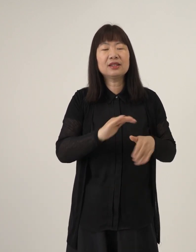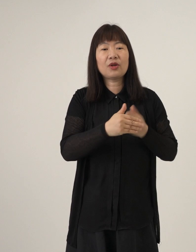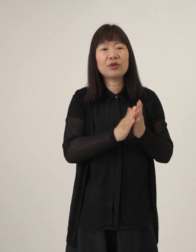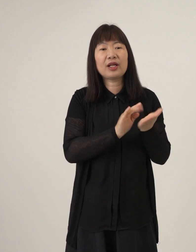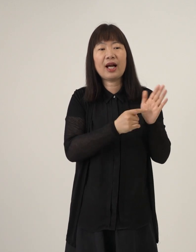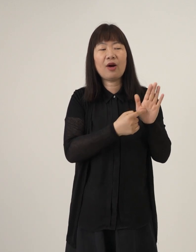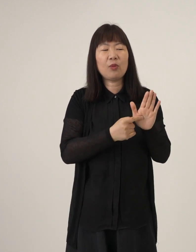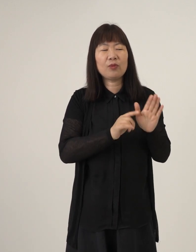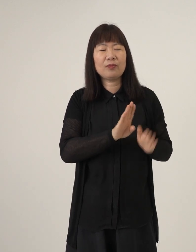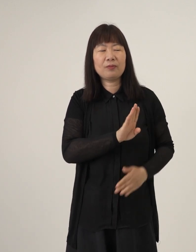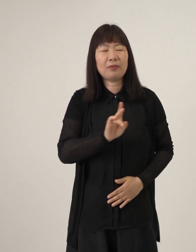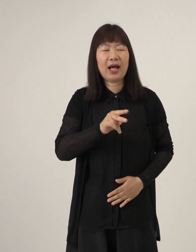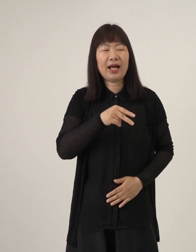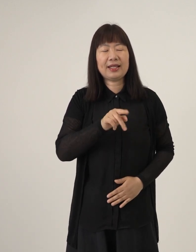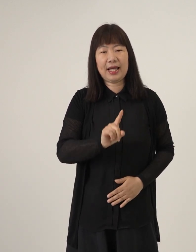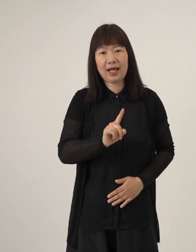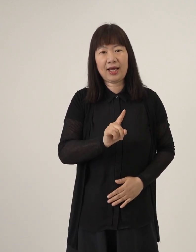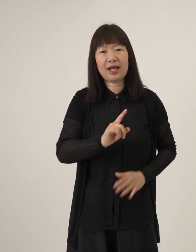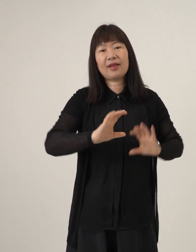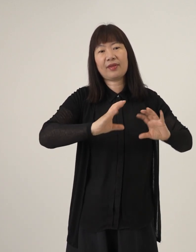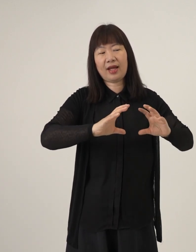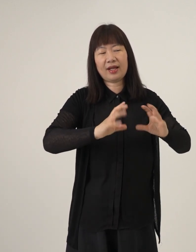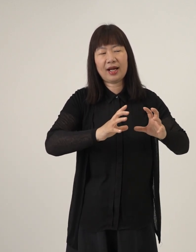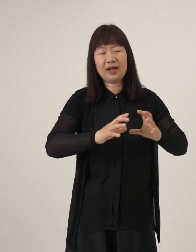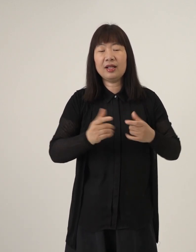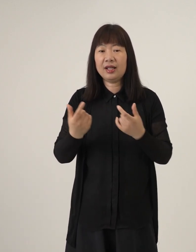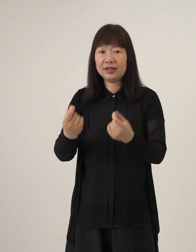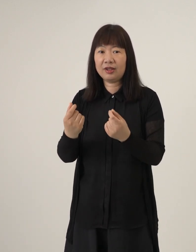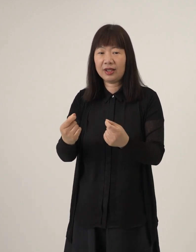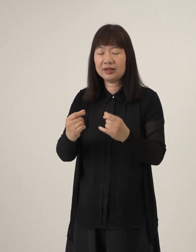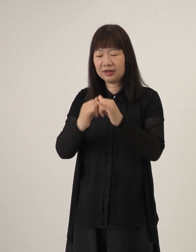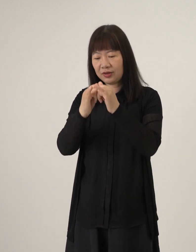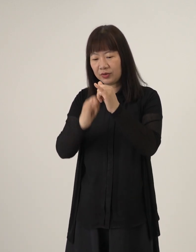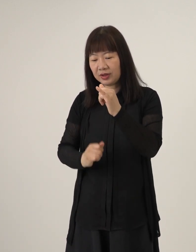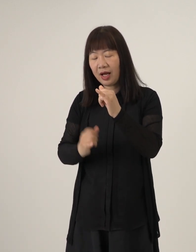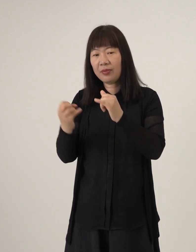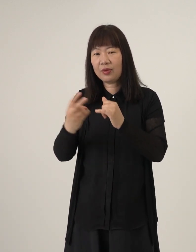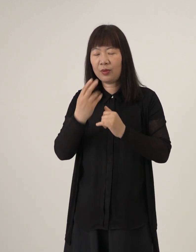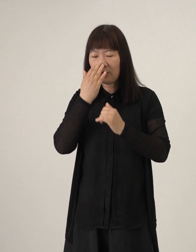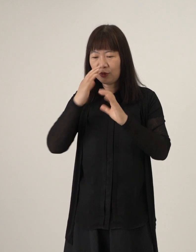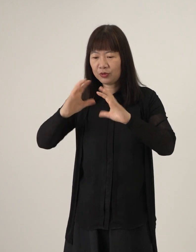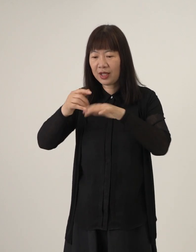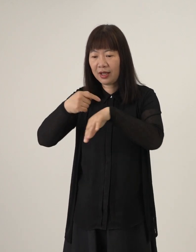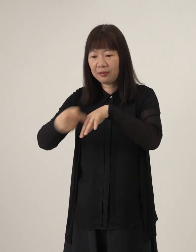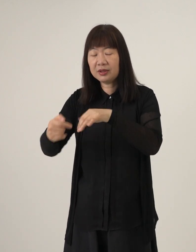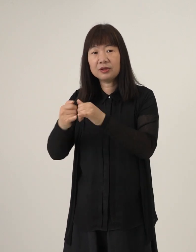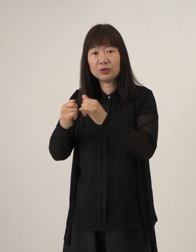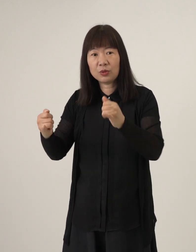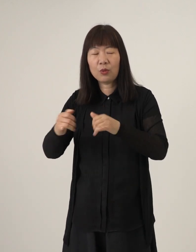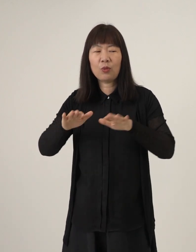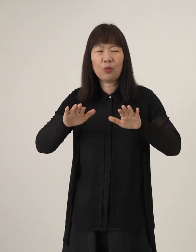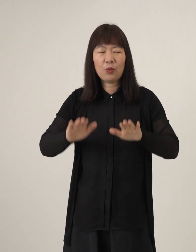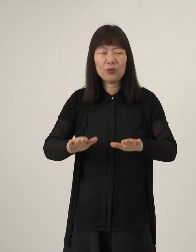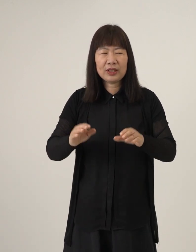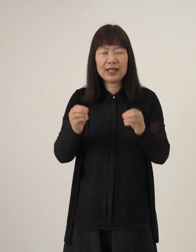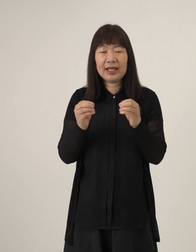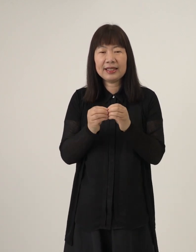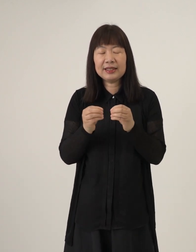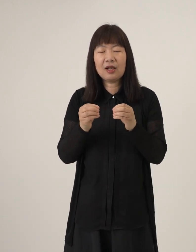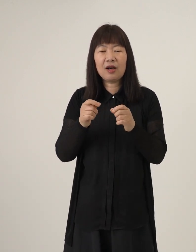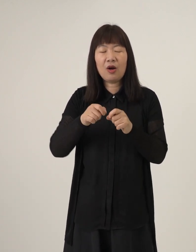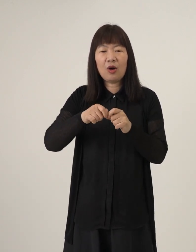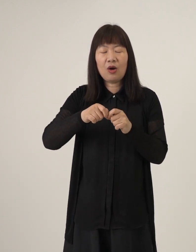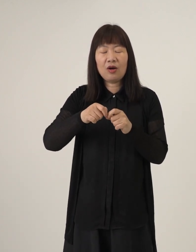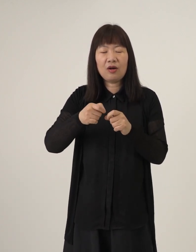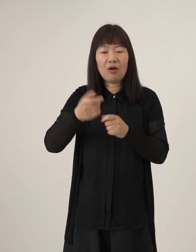그러면 이런 격동의 역사와 유대민족, 그리고 오늘 이 글을 수천 년